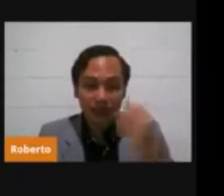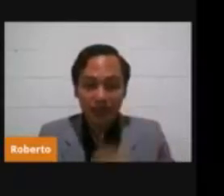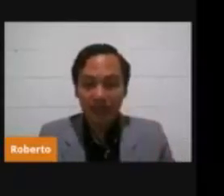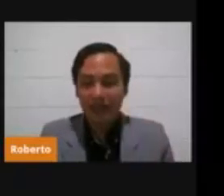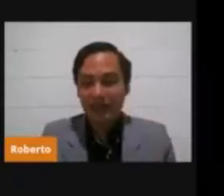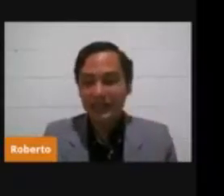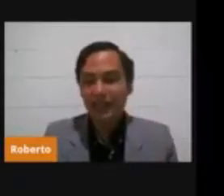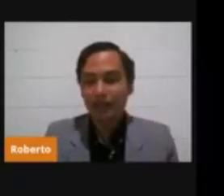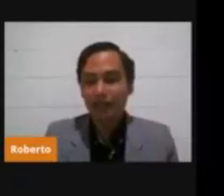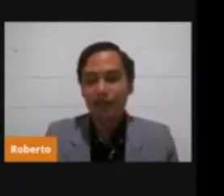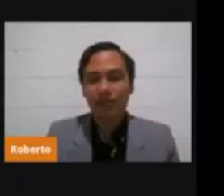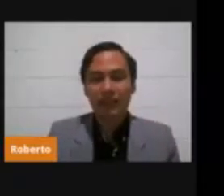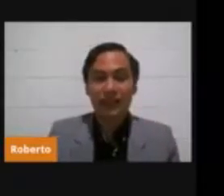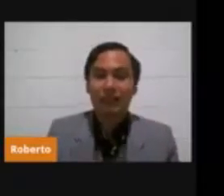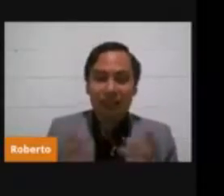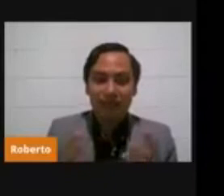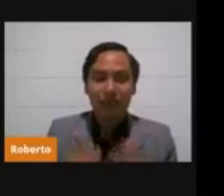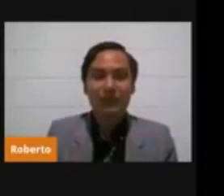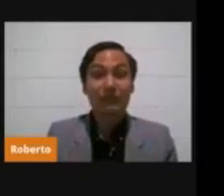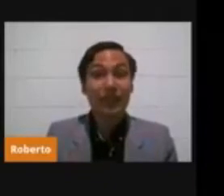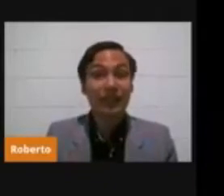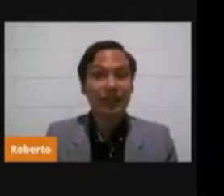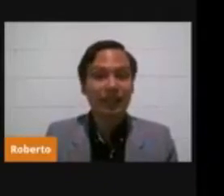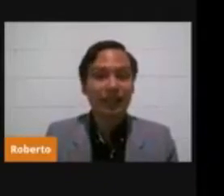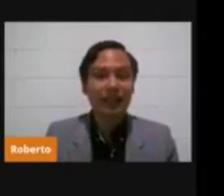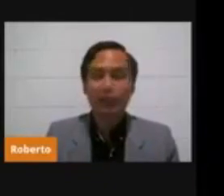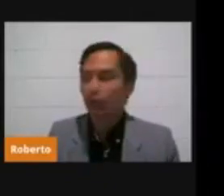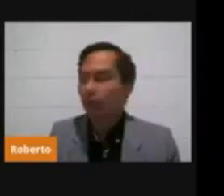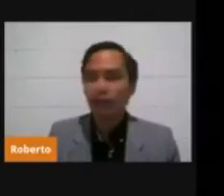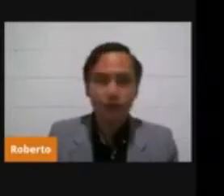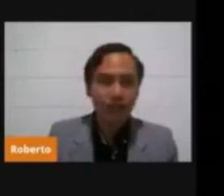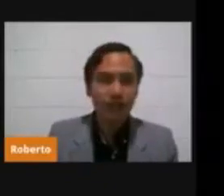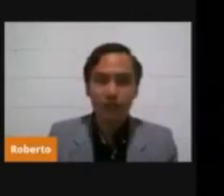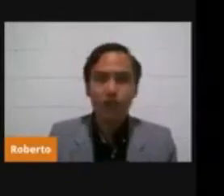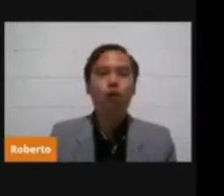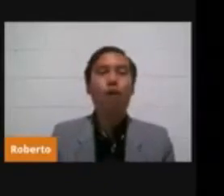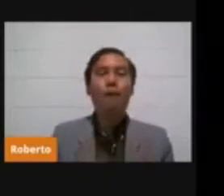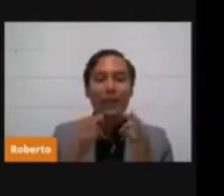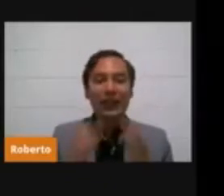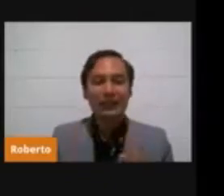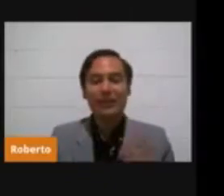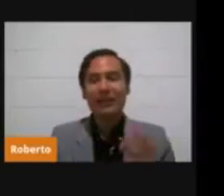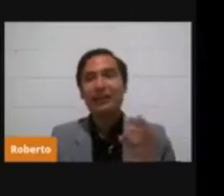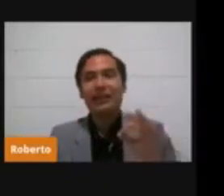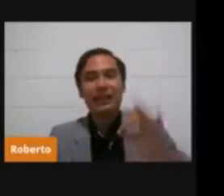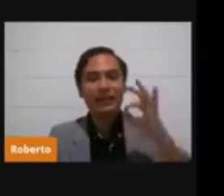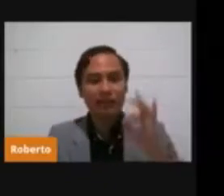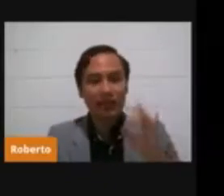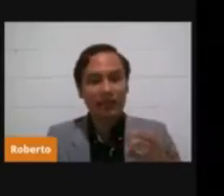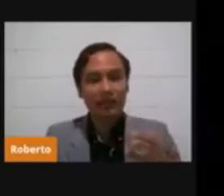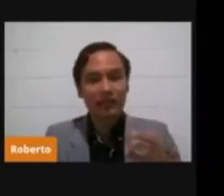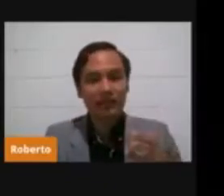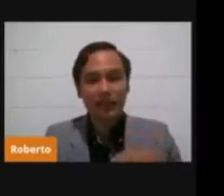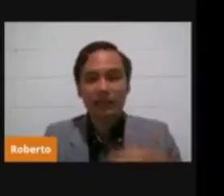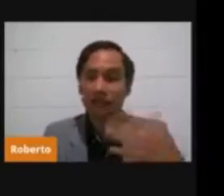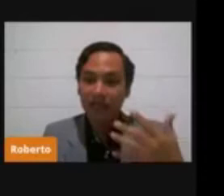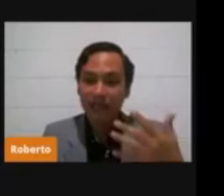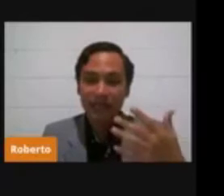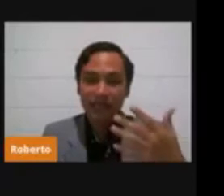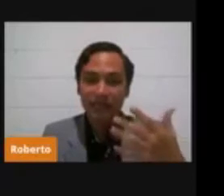hubiéramos crecido con el chip, digamos, diferente, que todos y todas somos completamente